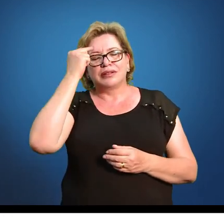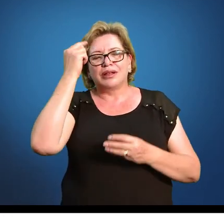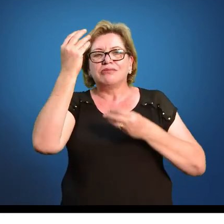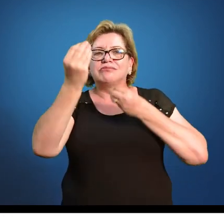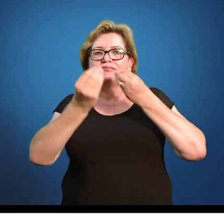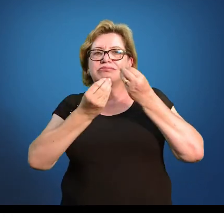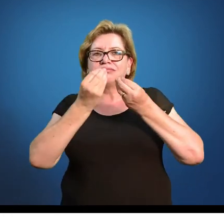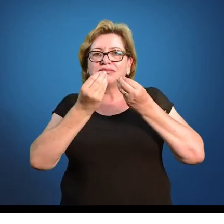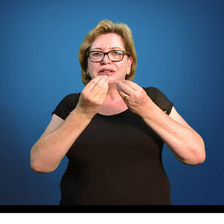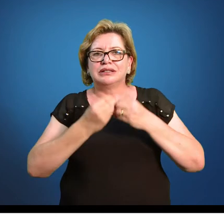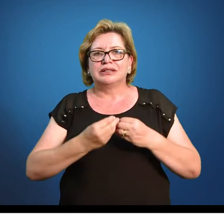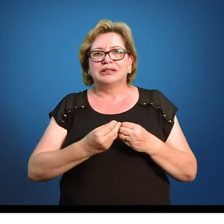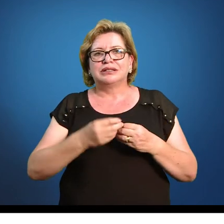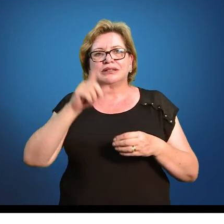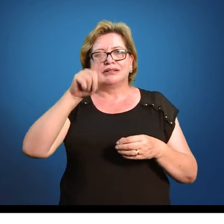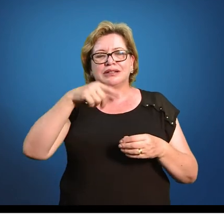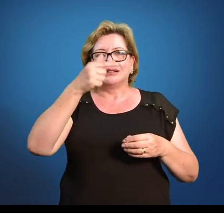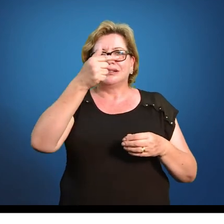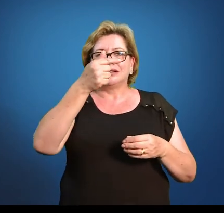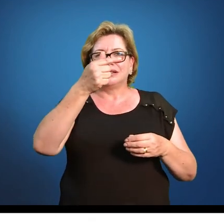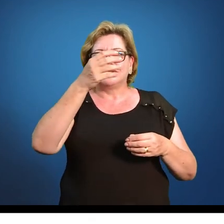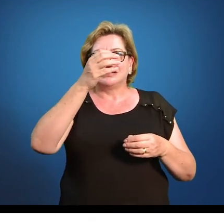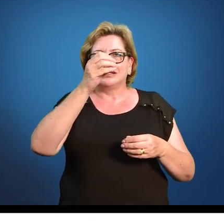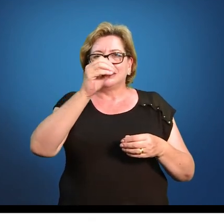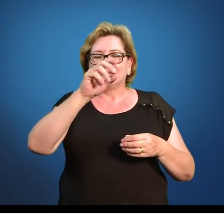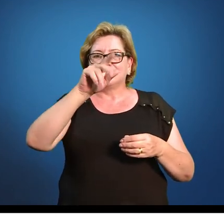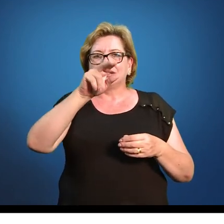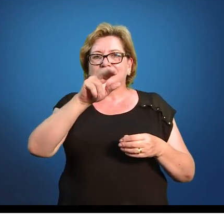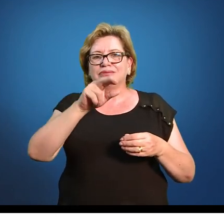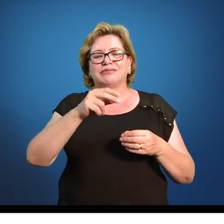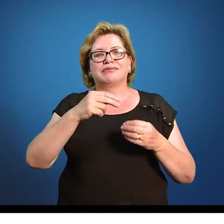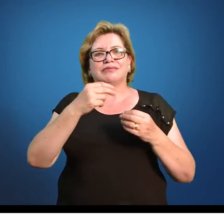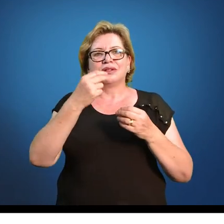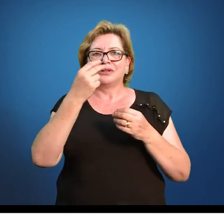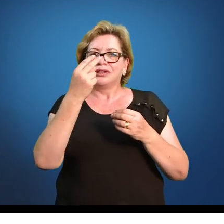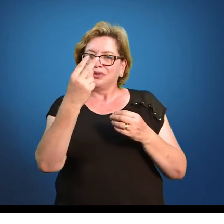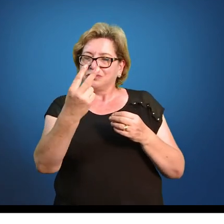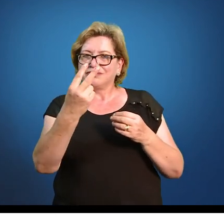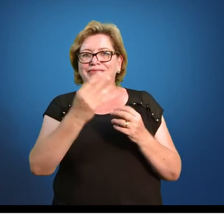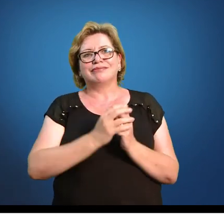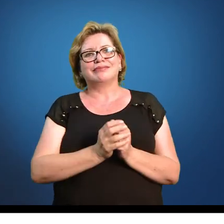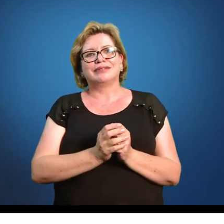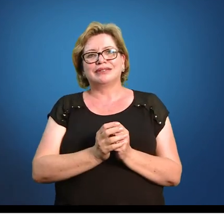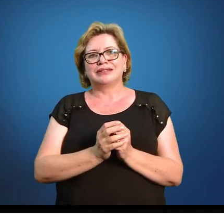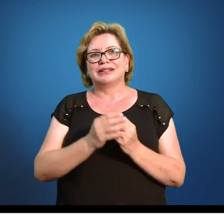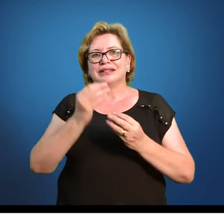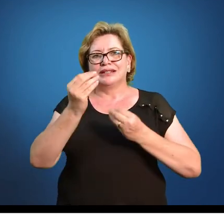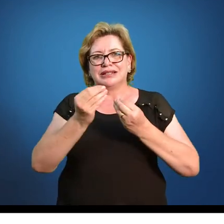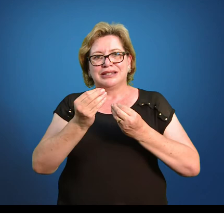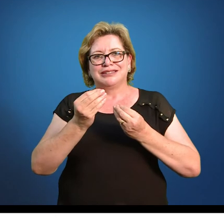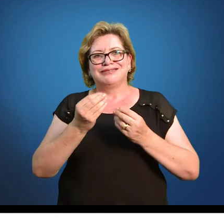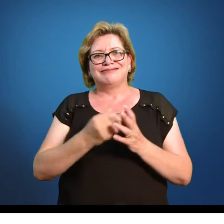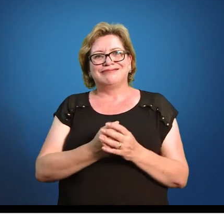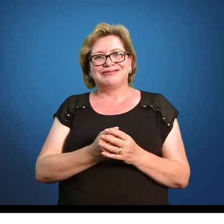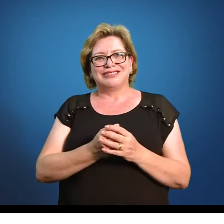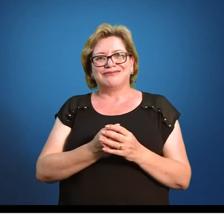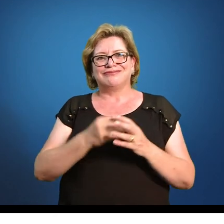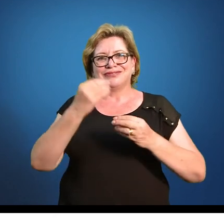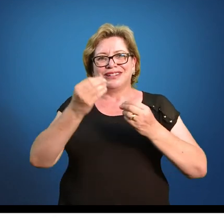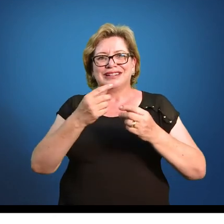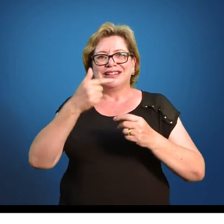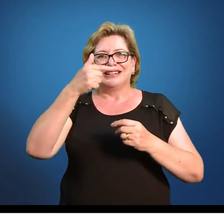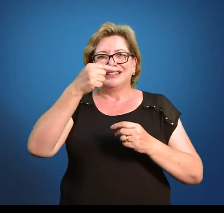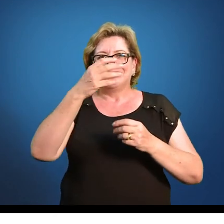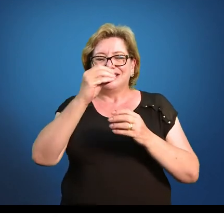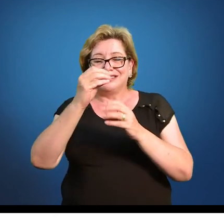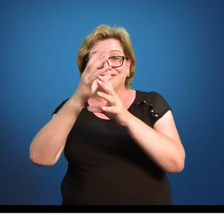forma: é como esse 70 aparecesse quantas vezes? Duas vezes. Essa é a ideia do peso. É como se fosse